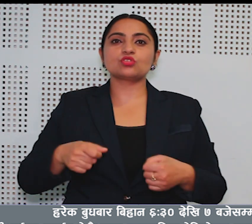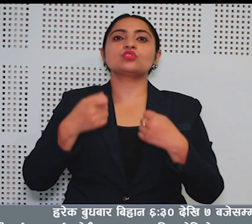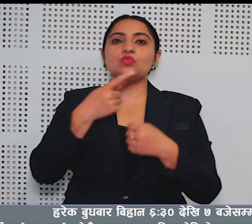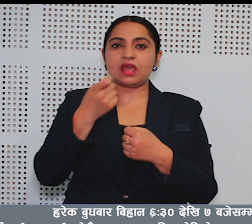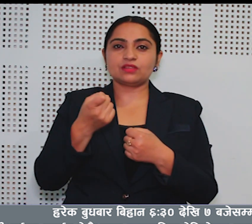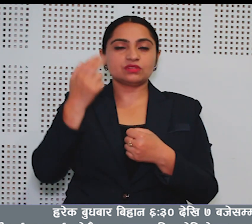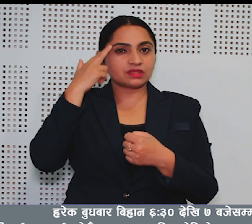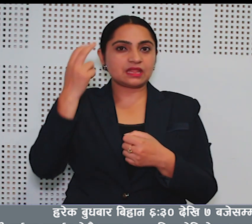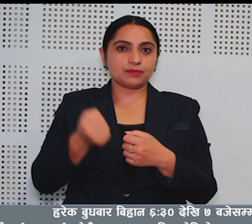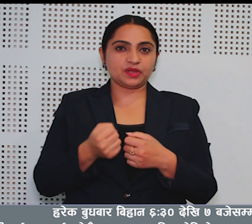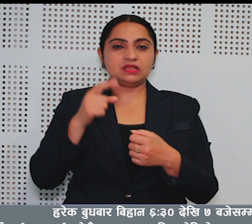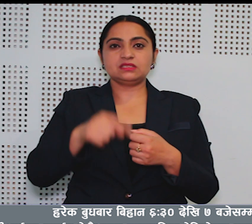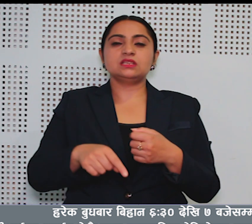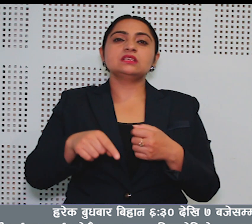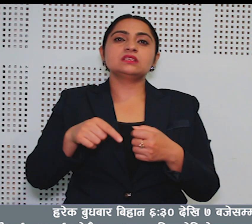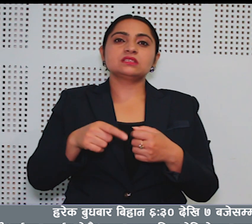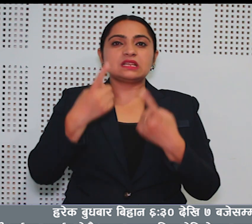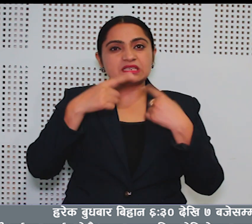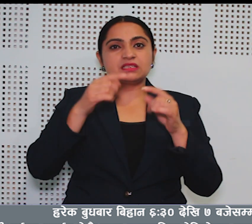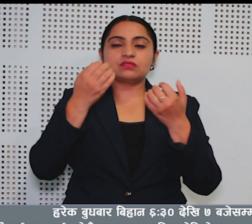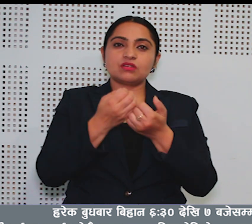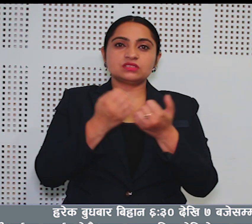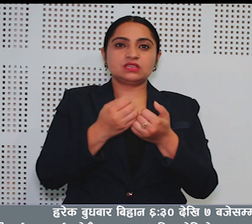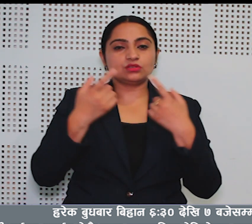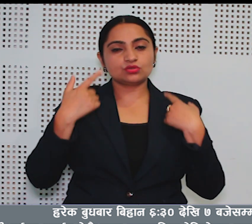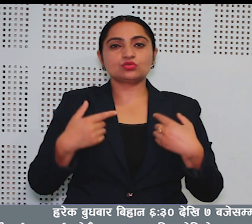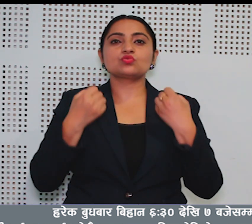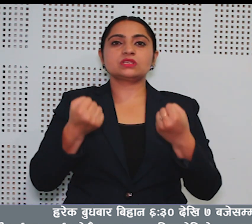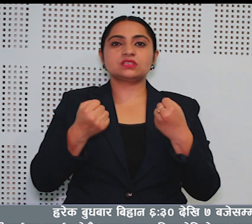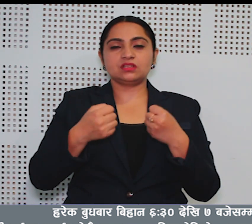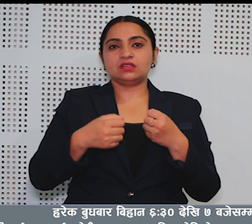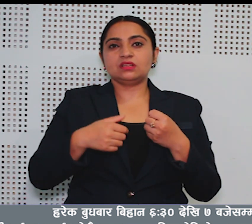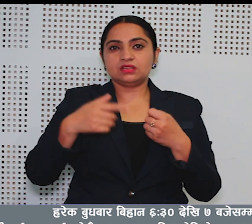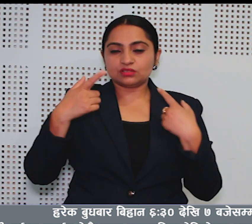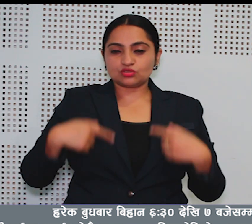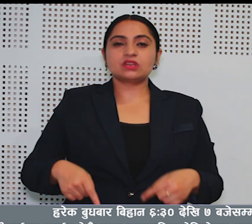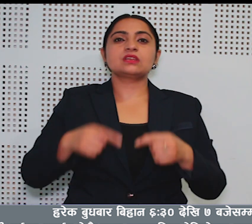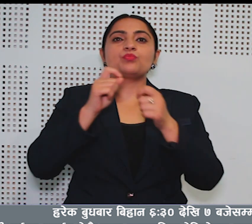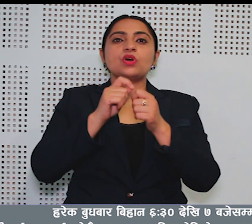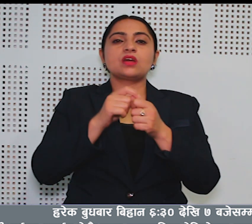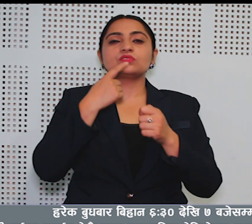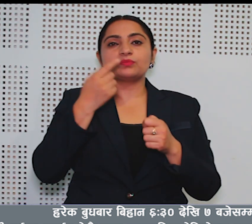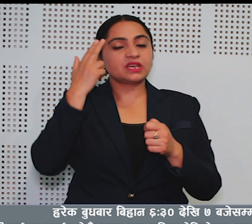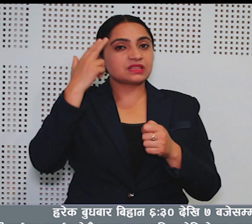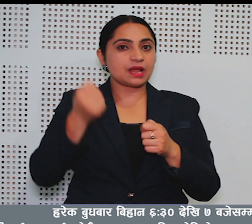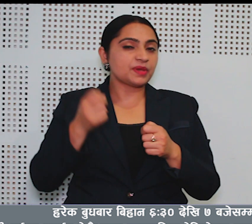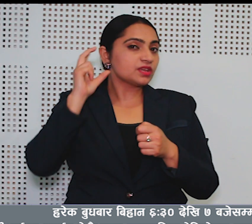त बिराम गर्दैन रहेछ अनि हामीलाई अनि स्वस्थ शरीर बनाउँदो रहेछ। अनि त्यही भएर हामीले अनि रेडियोमा सुनेर अनि